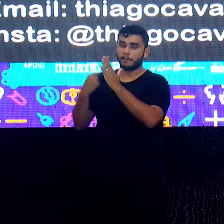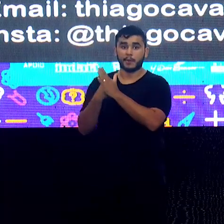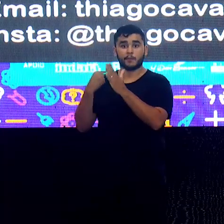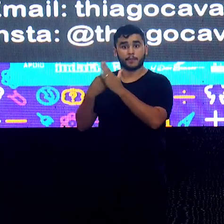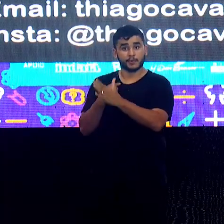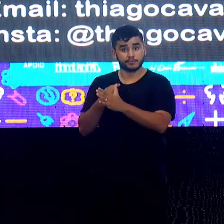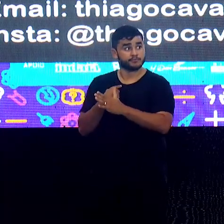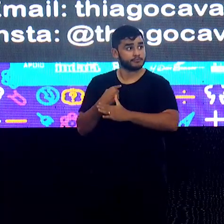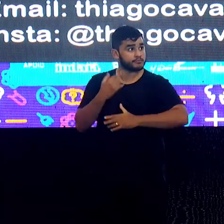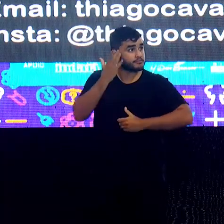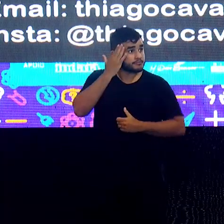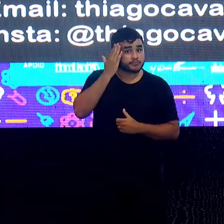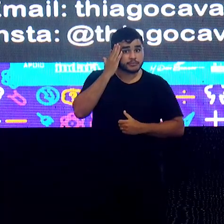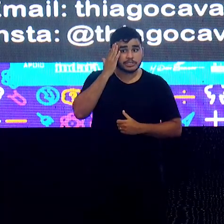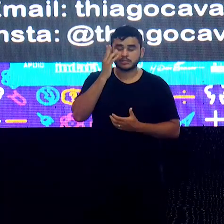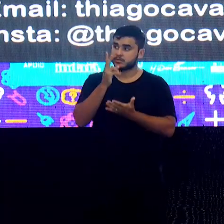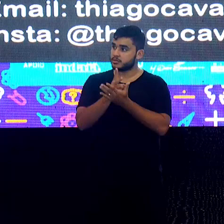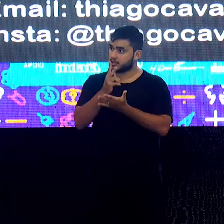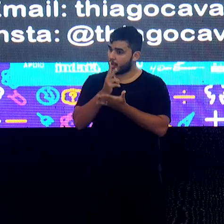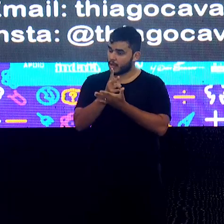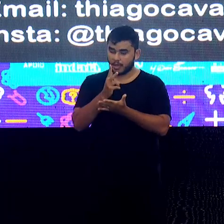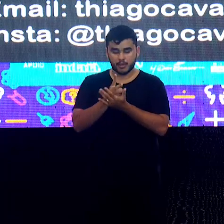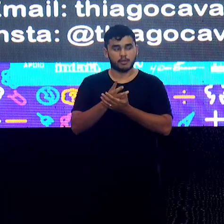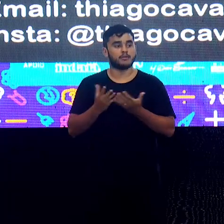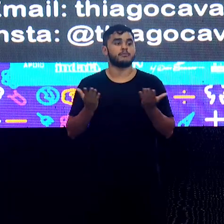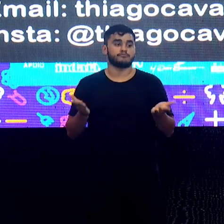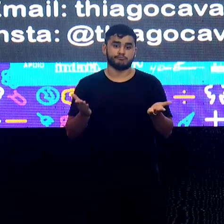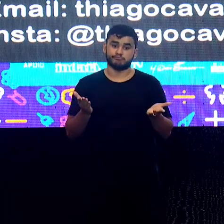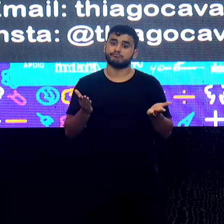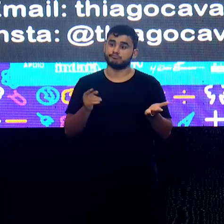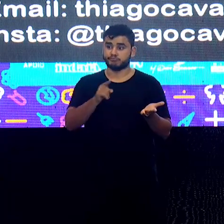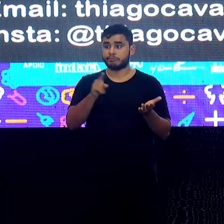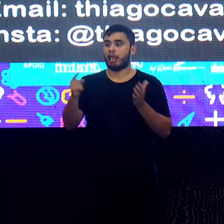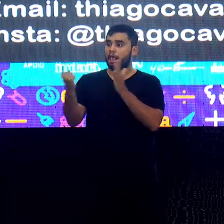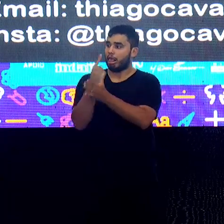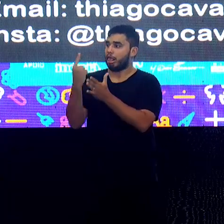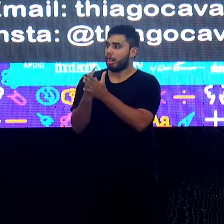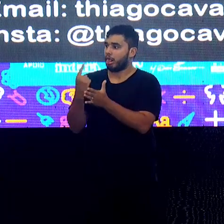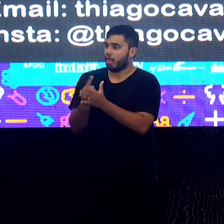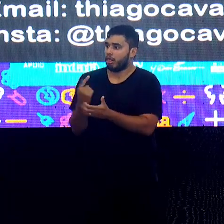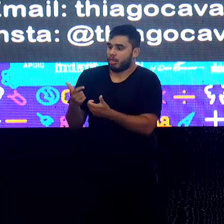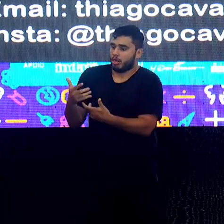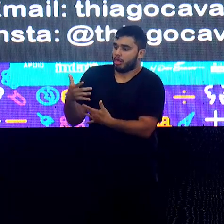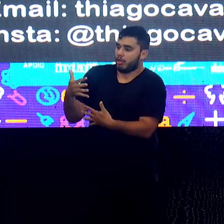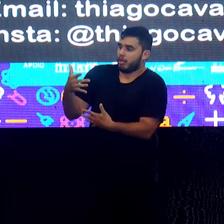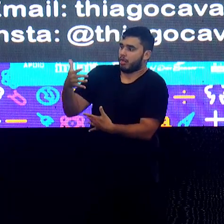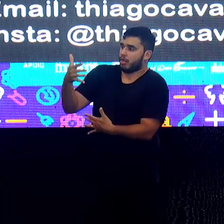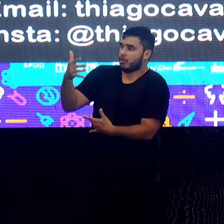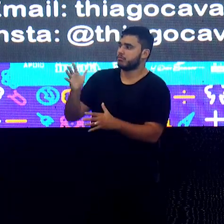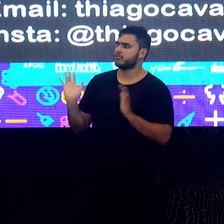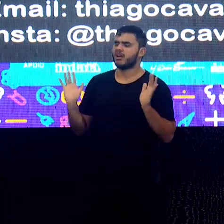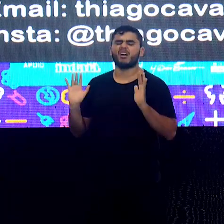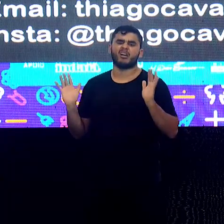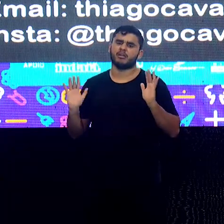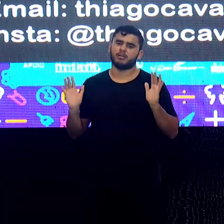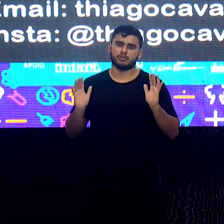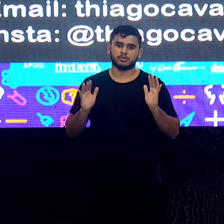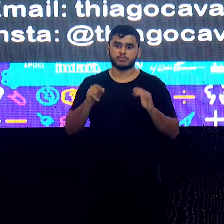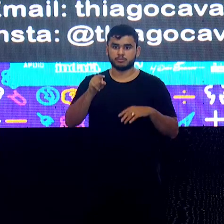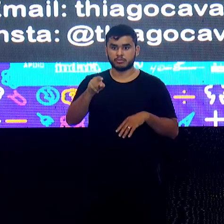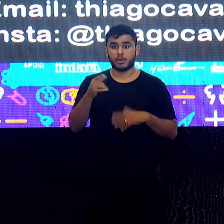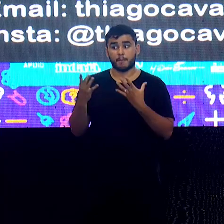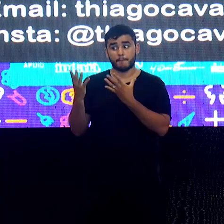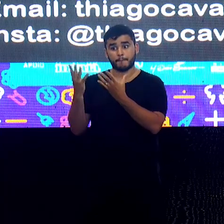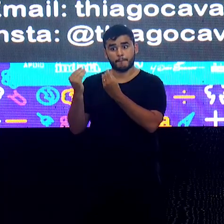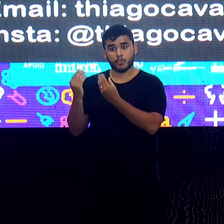certo? Claro, sempre usando o bom senso, não é? Se você também for muito